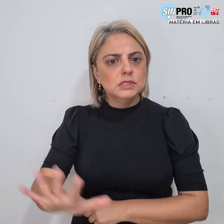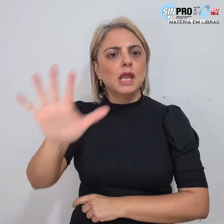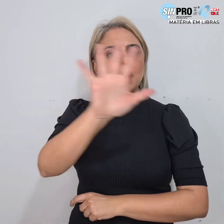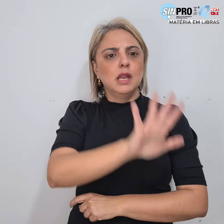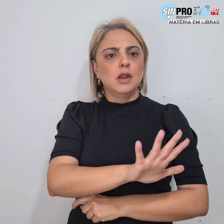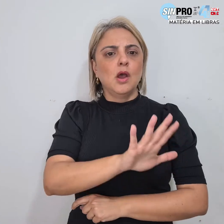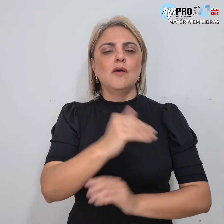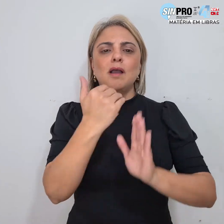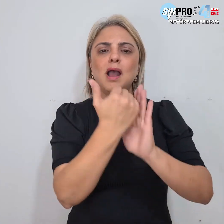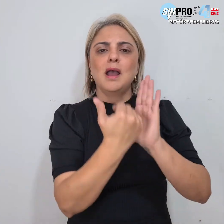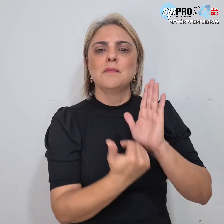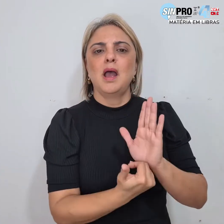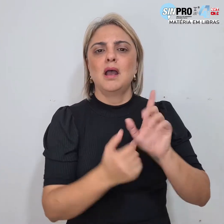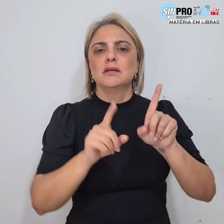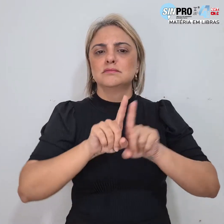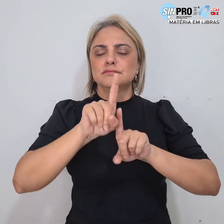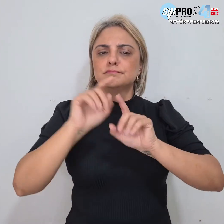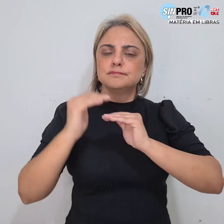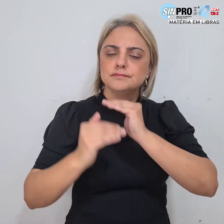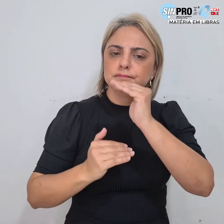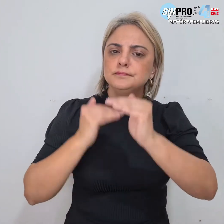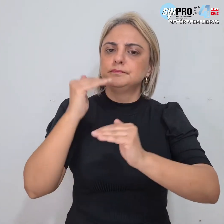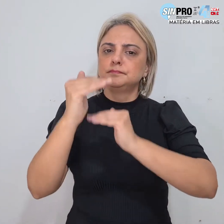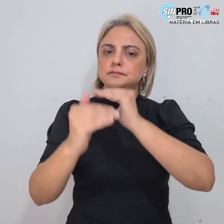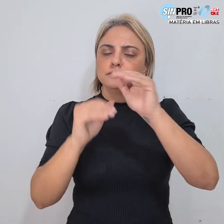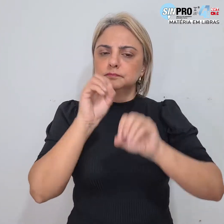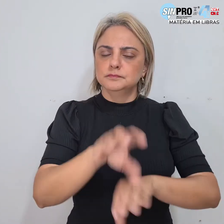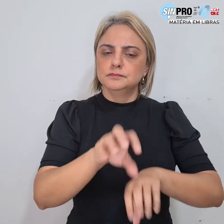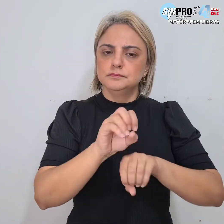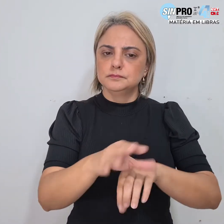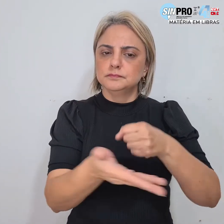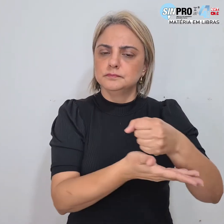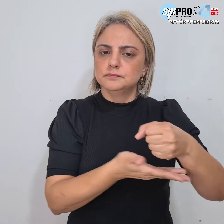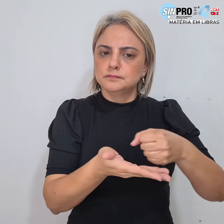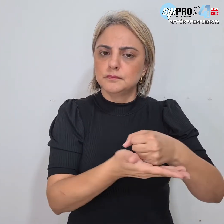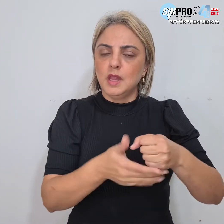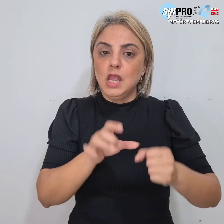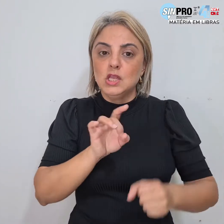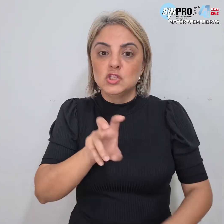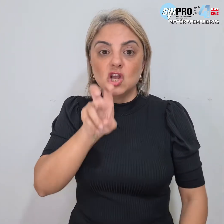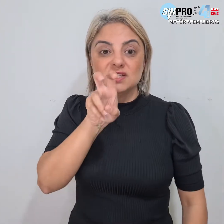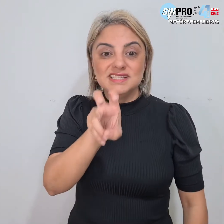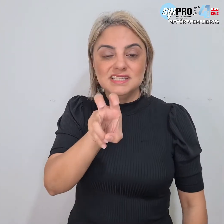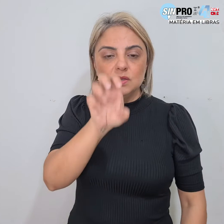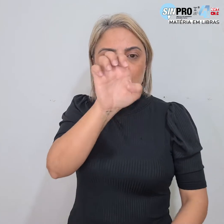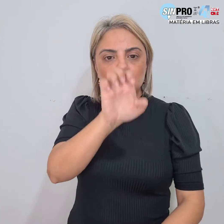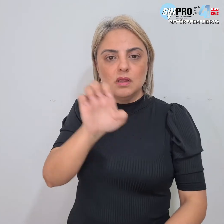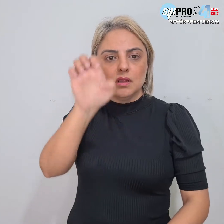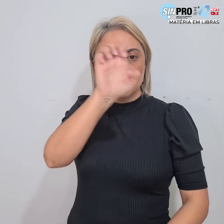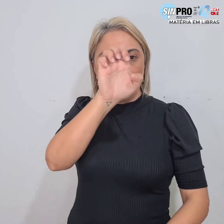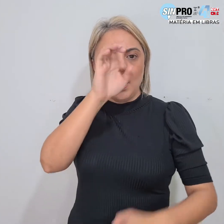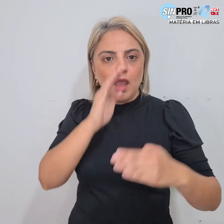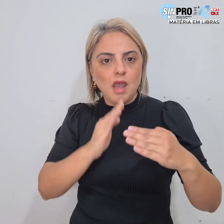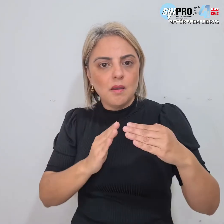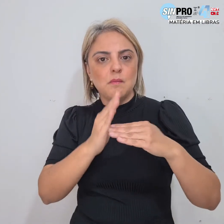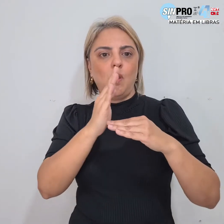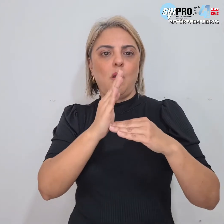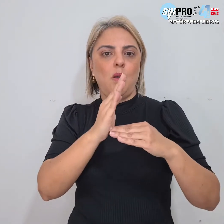geral, ficou abaixo do índice de desenvolvimento da educação básica e apenas cinco estados ultrapassaram a